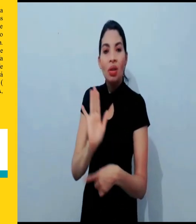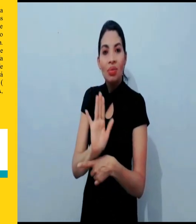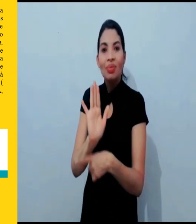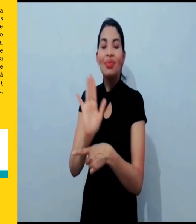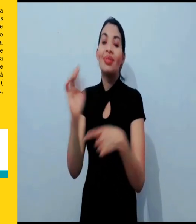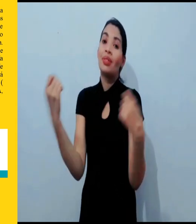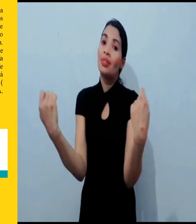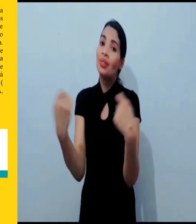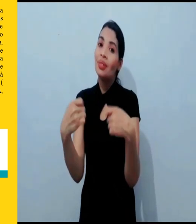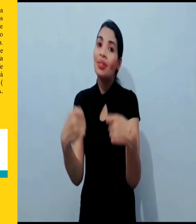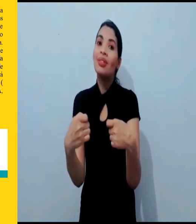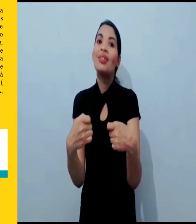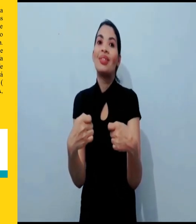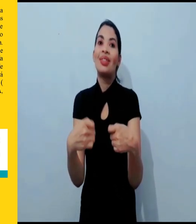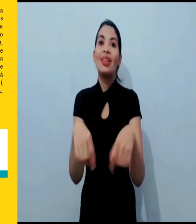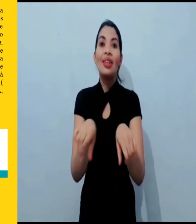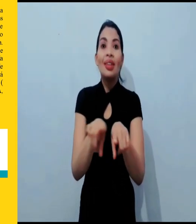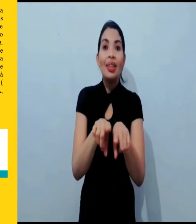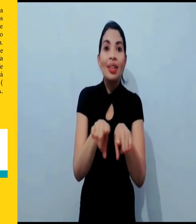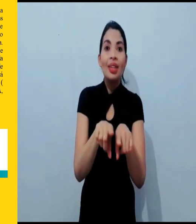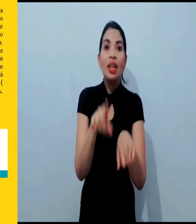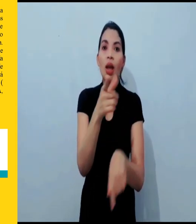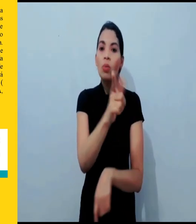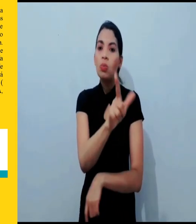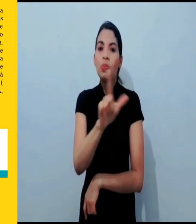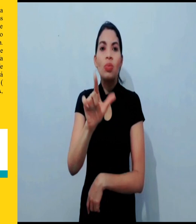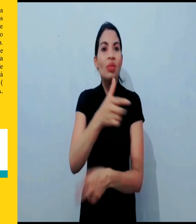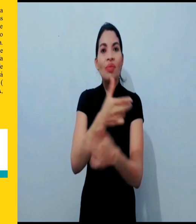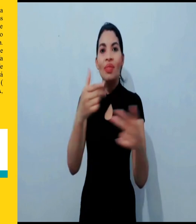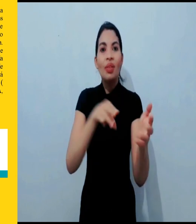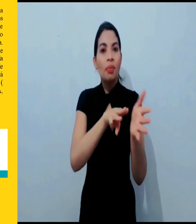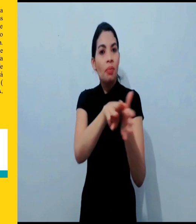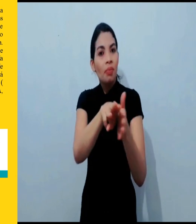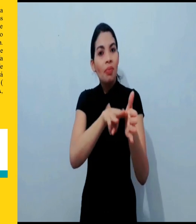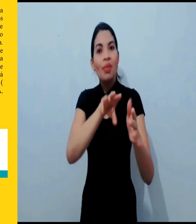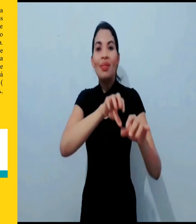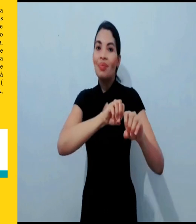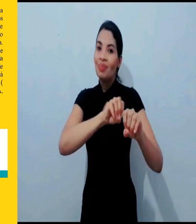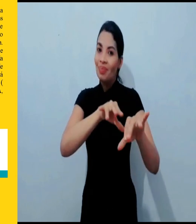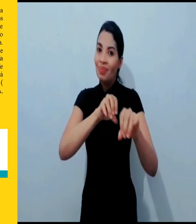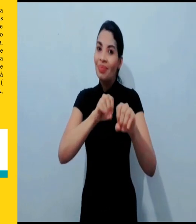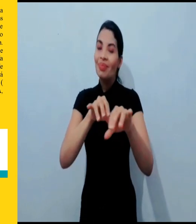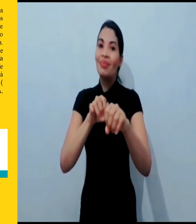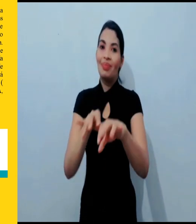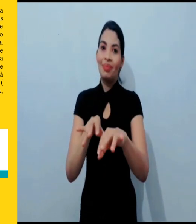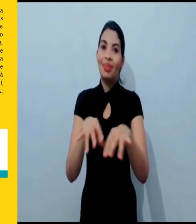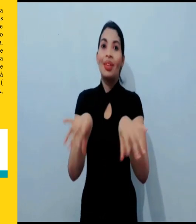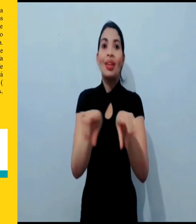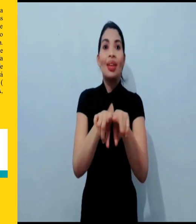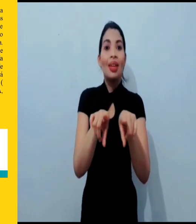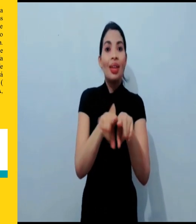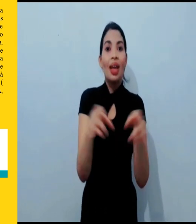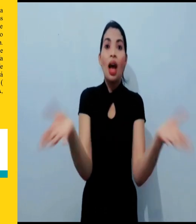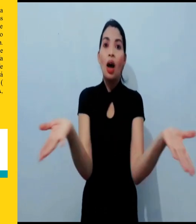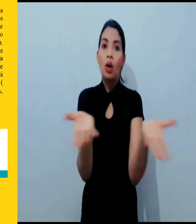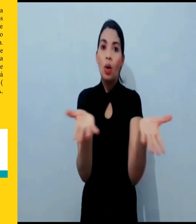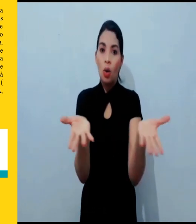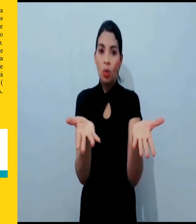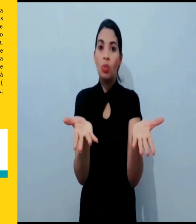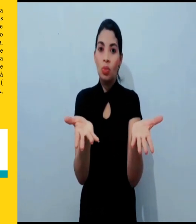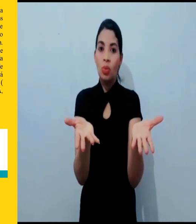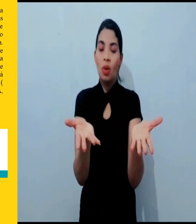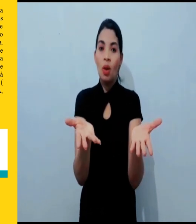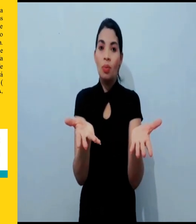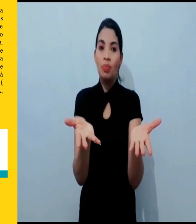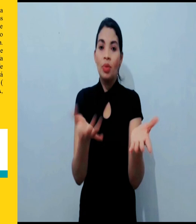e, portanto, toma outras perspectivas e metodologias de ensino. Diante